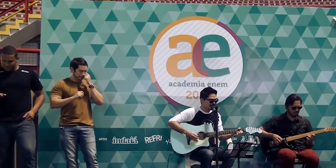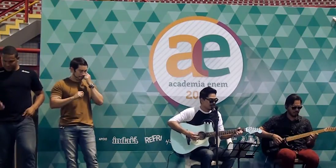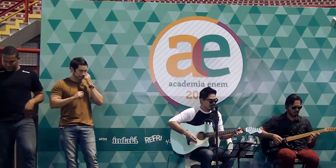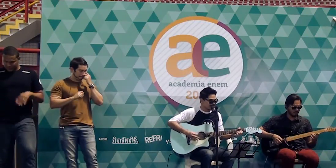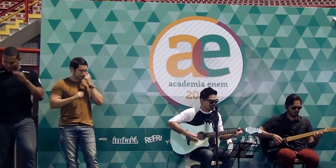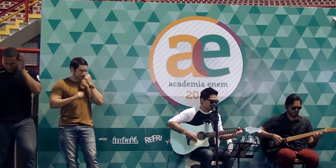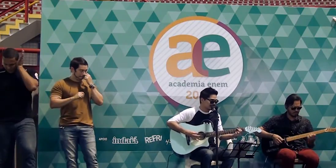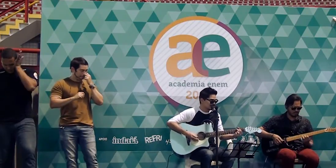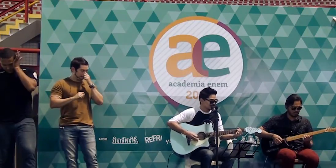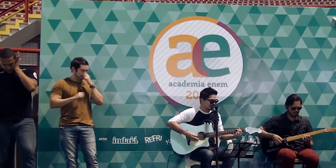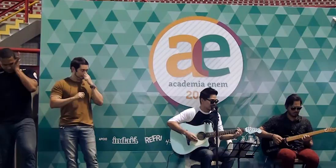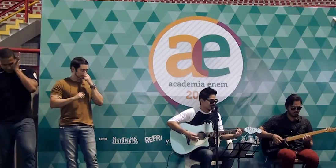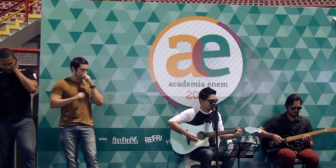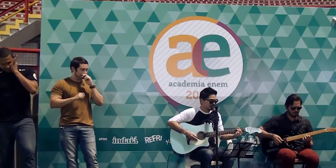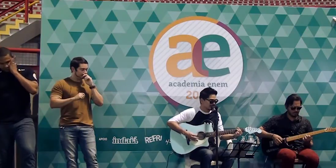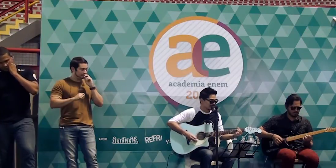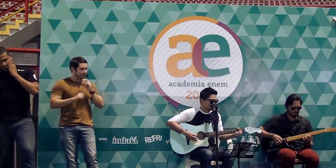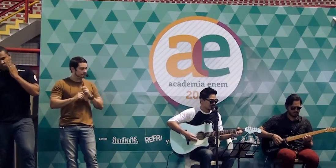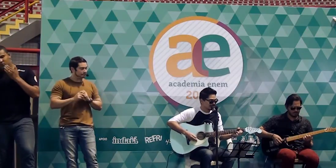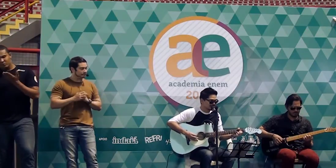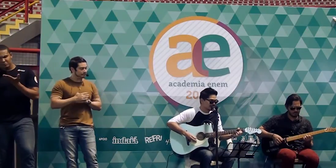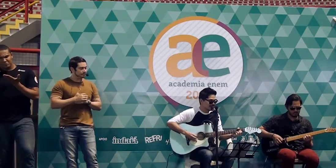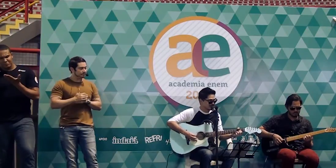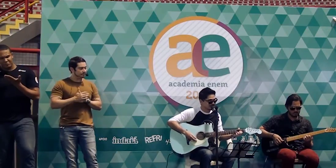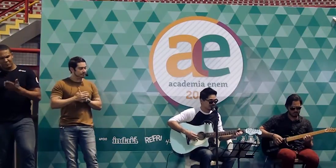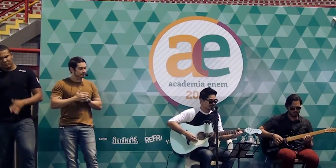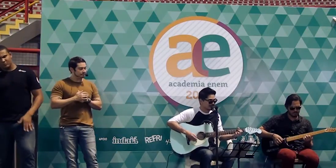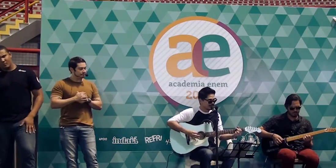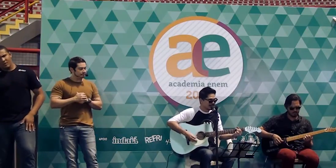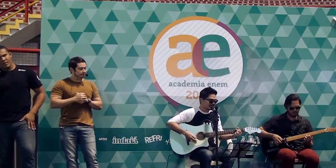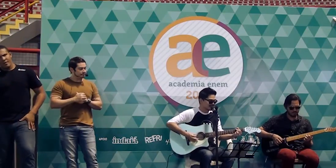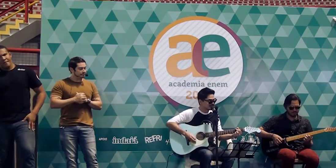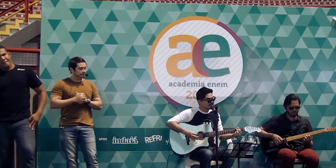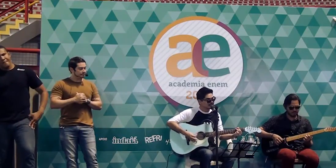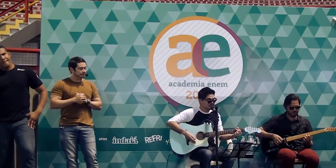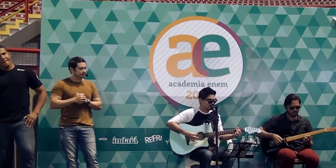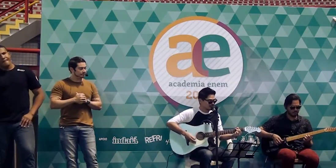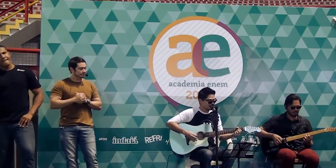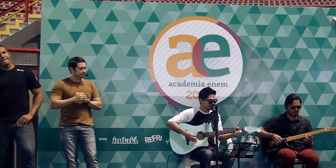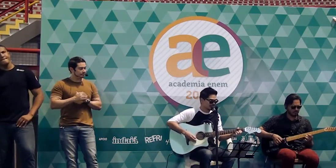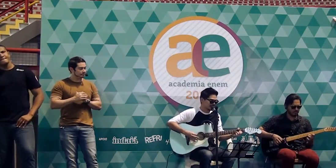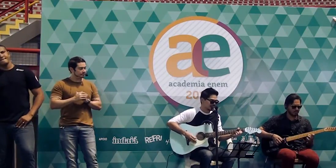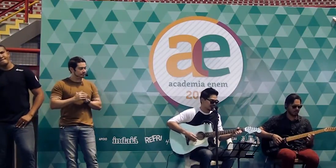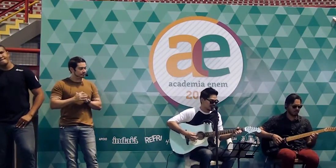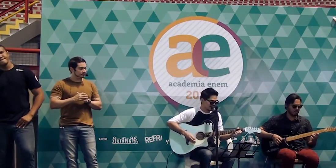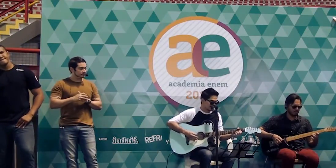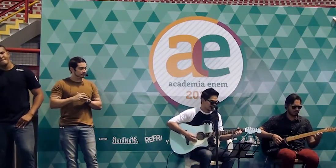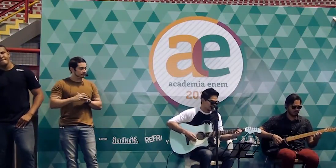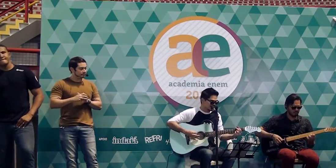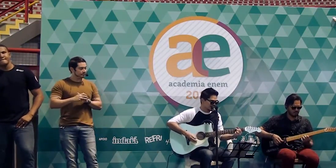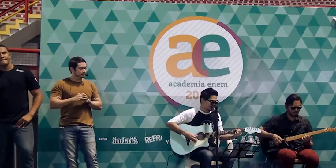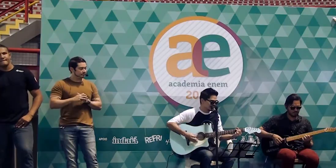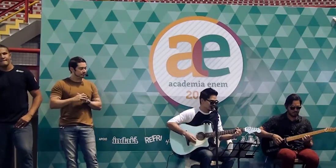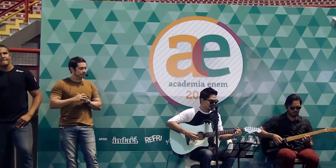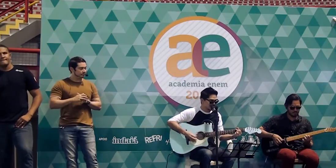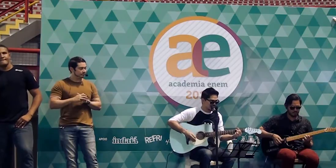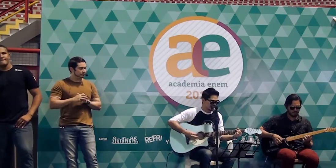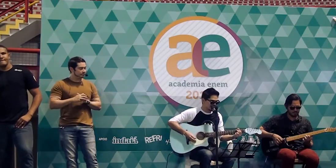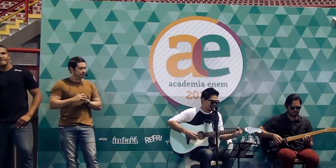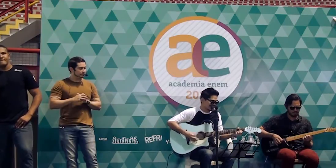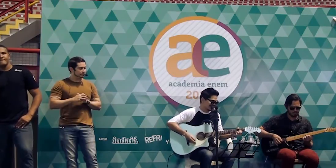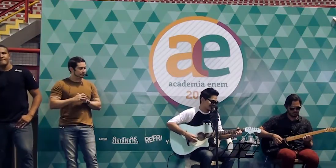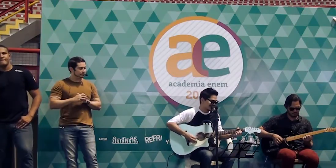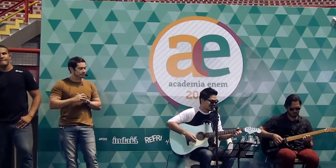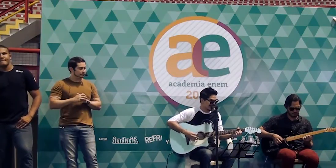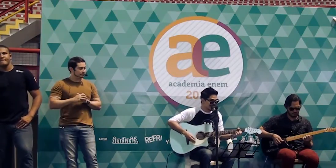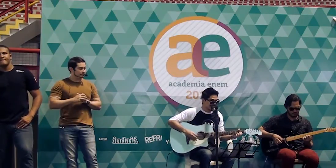arrependeu. Maria Lúcia era uma menina linda, o coração dele pra ela São Cristo prometeu. Ele dizia que queria